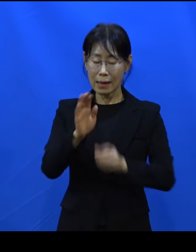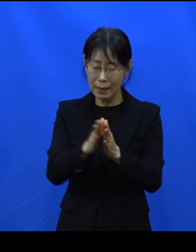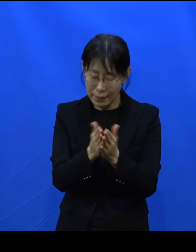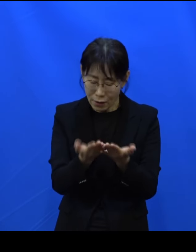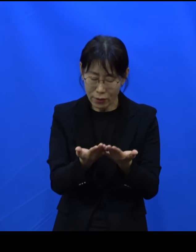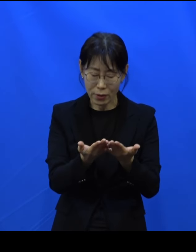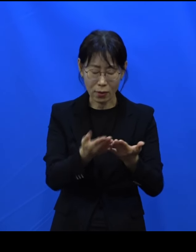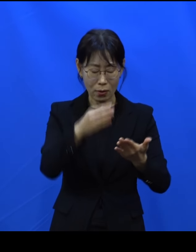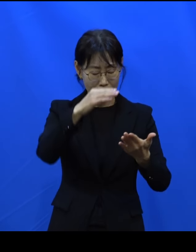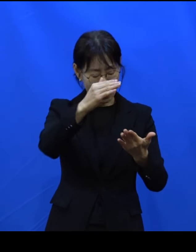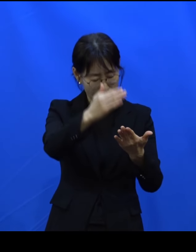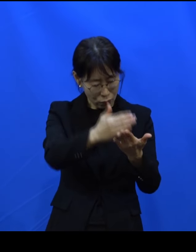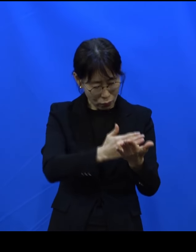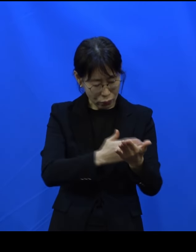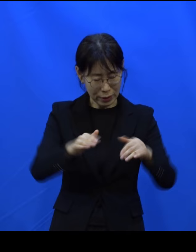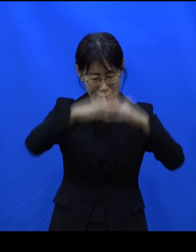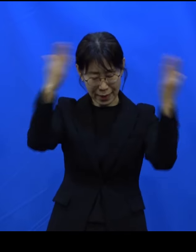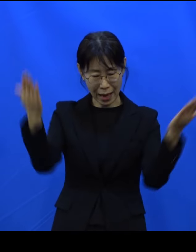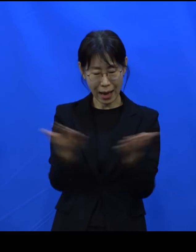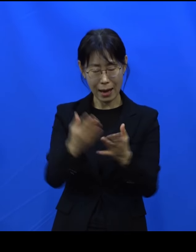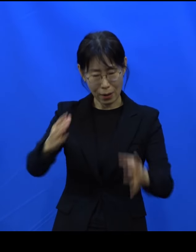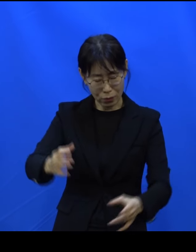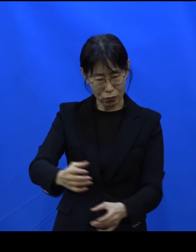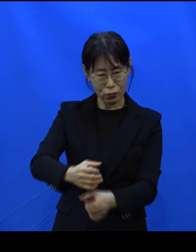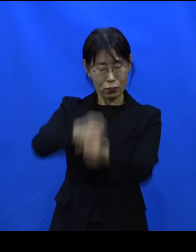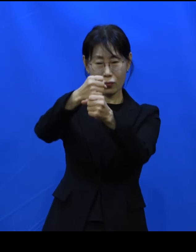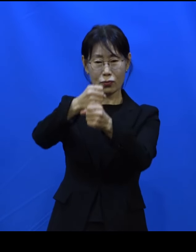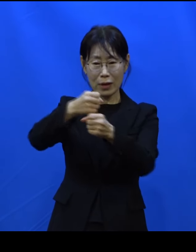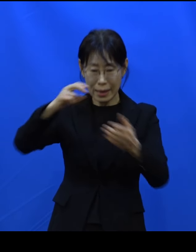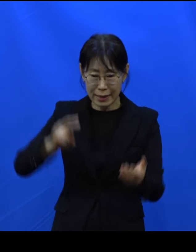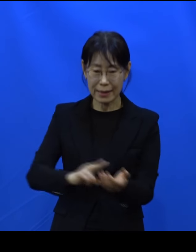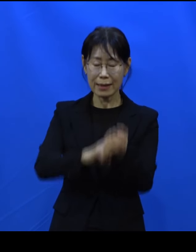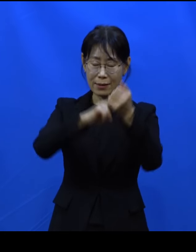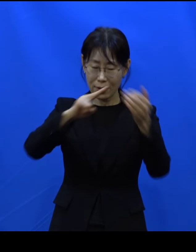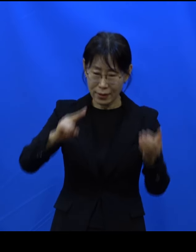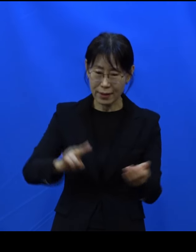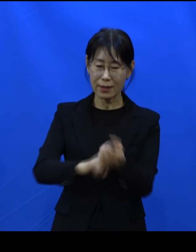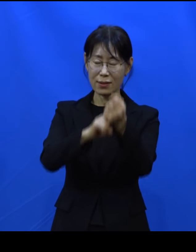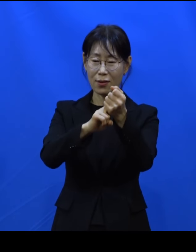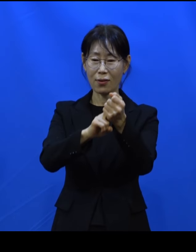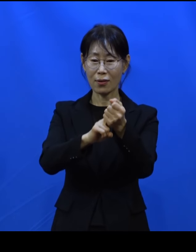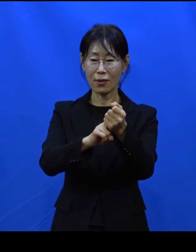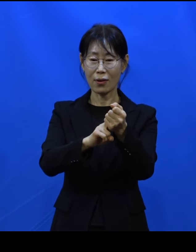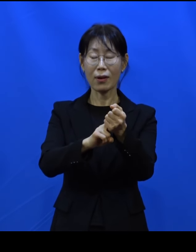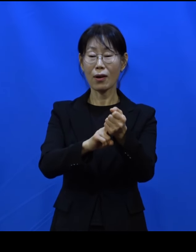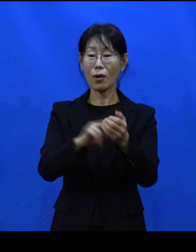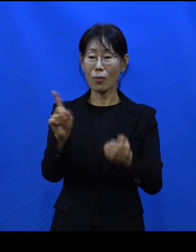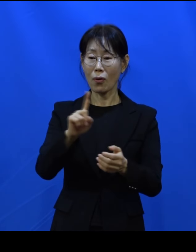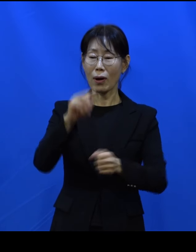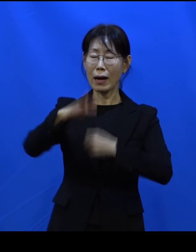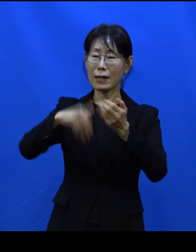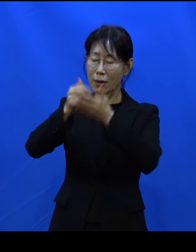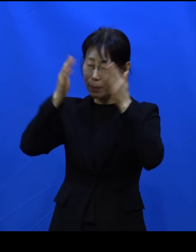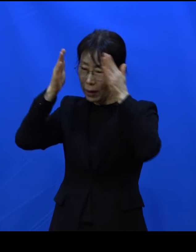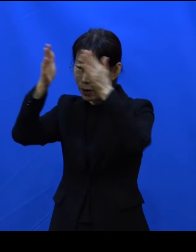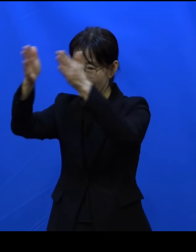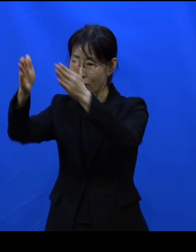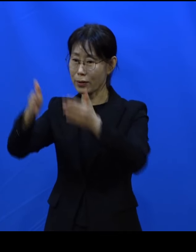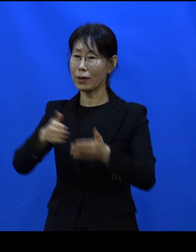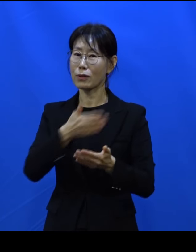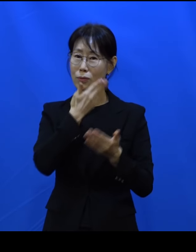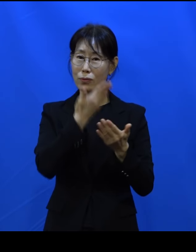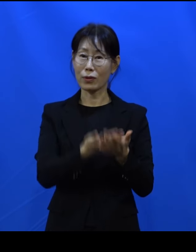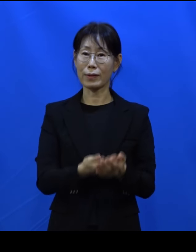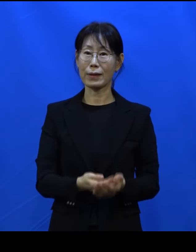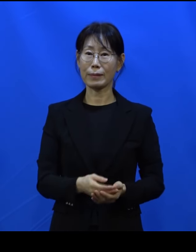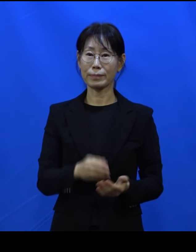모든 상징, 모든 신비로운 체험 다 사라져요. 여러분, 변화산에서도